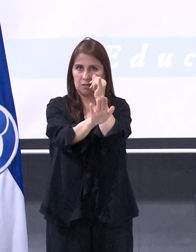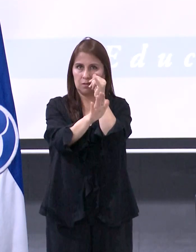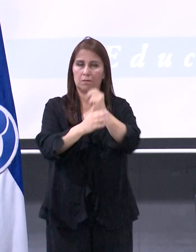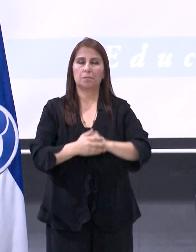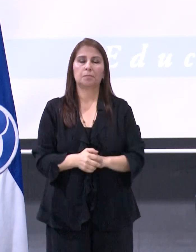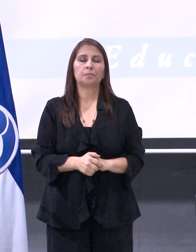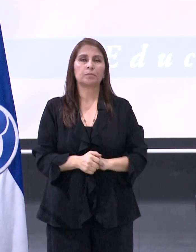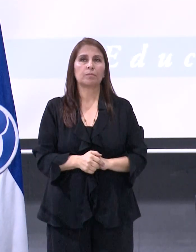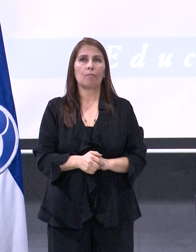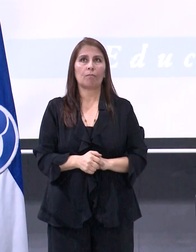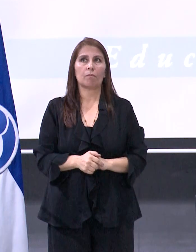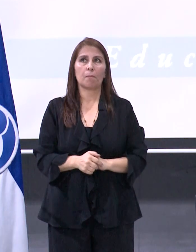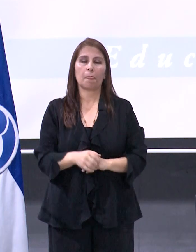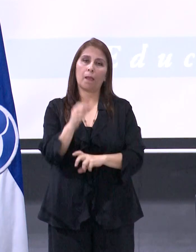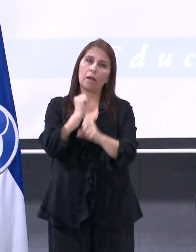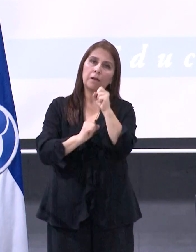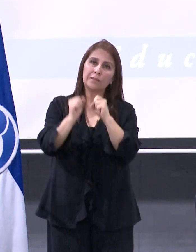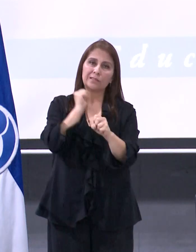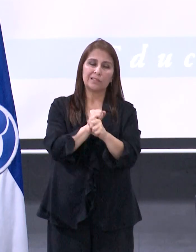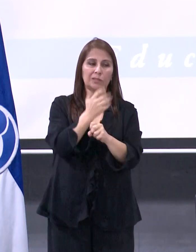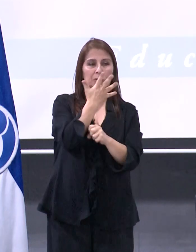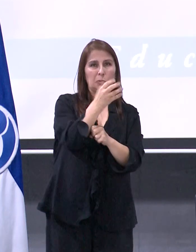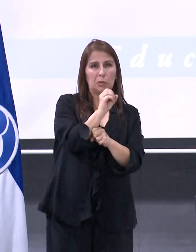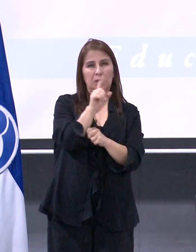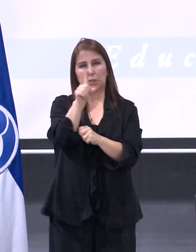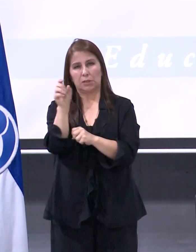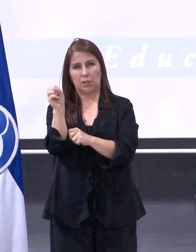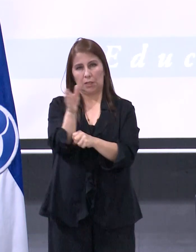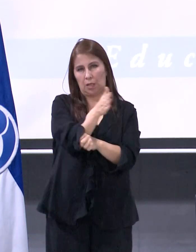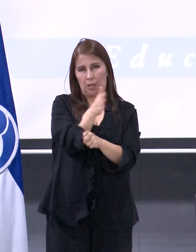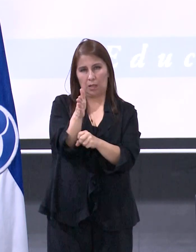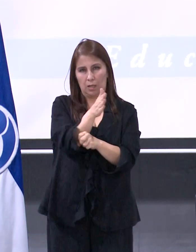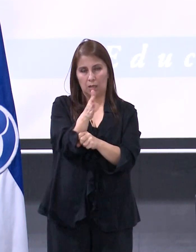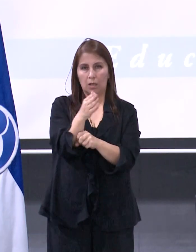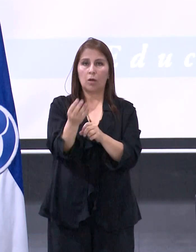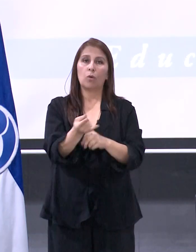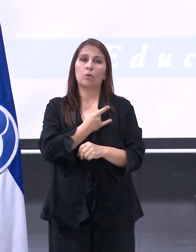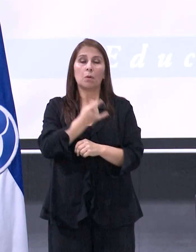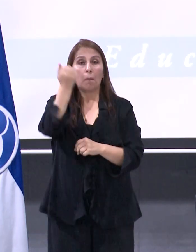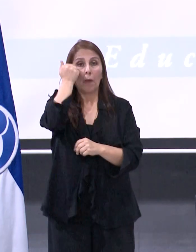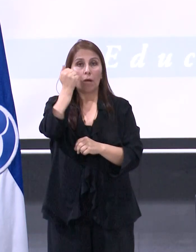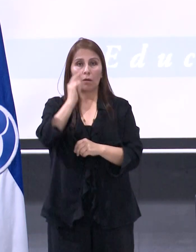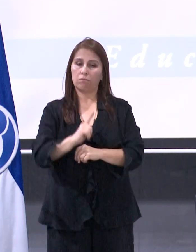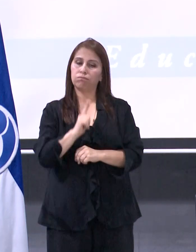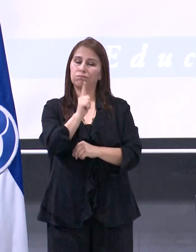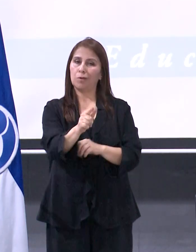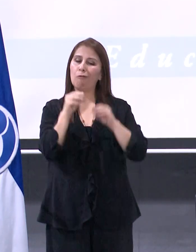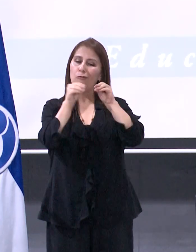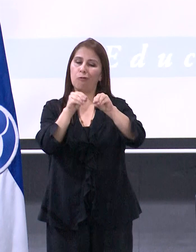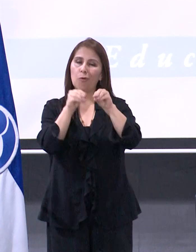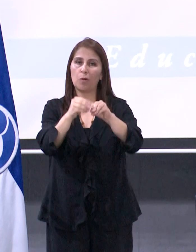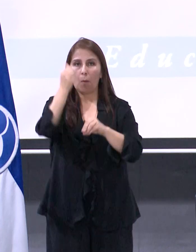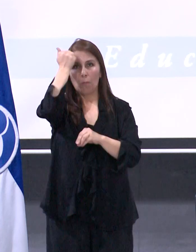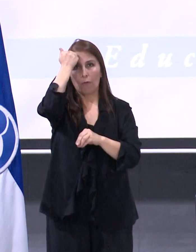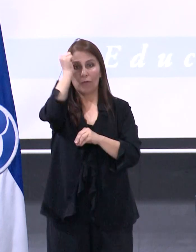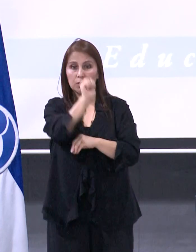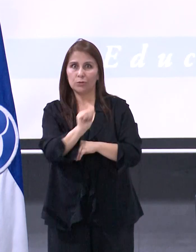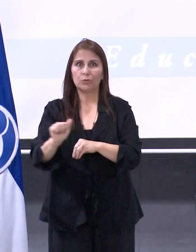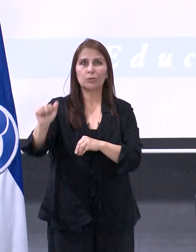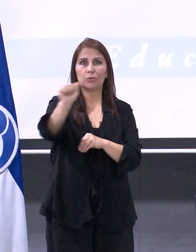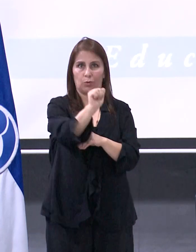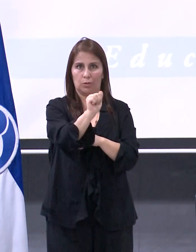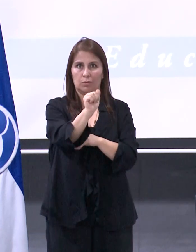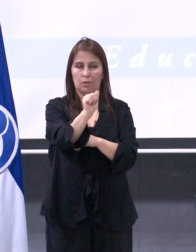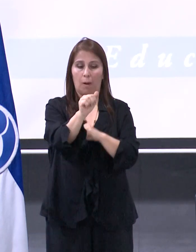durante los años 50 y 60 la universidad pedagógica lideró la formación de profesores a partir del modelo de unidad homogénea